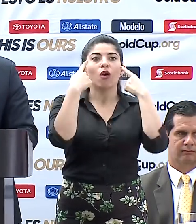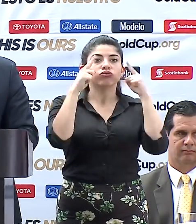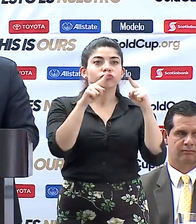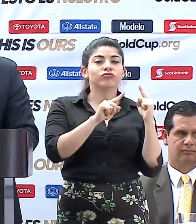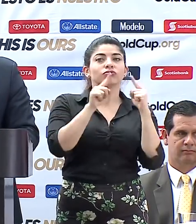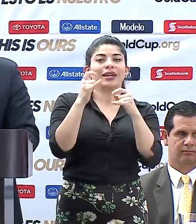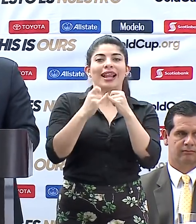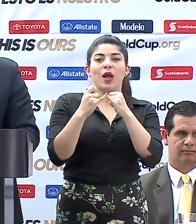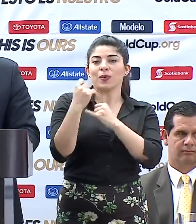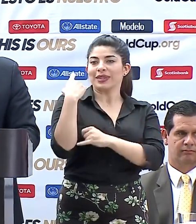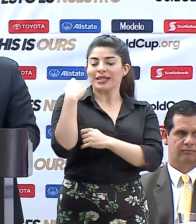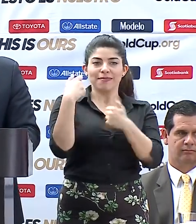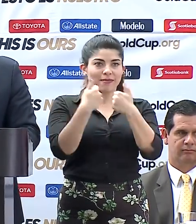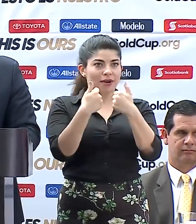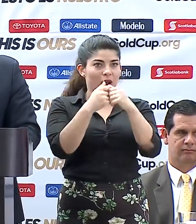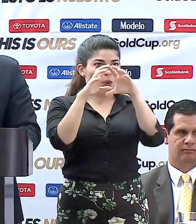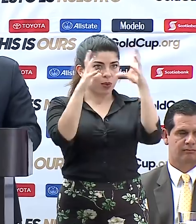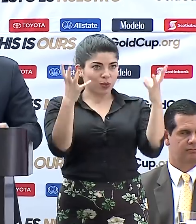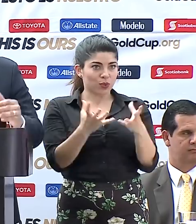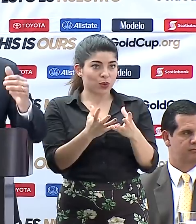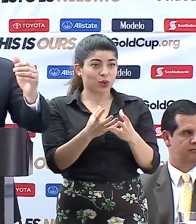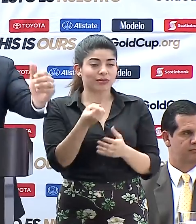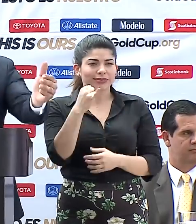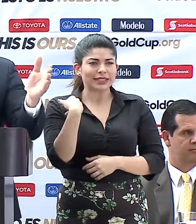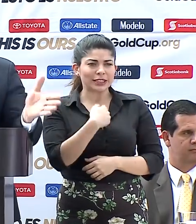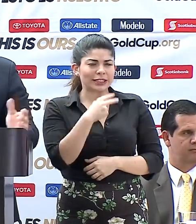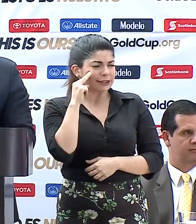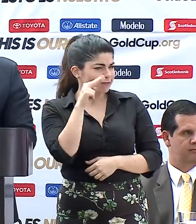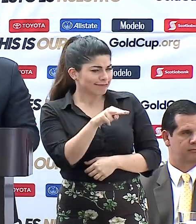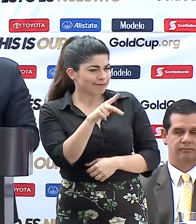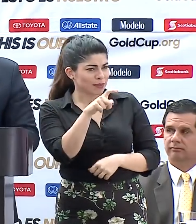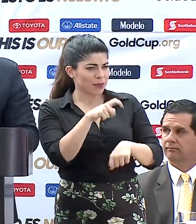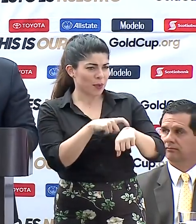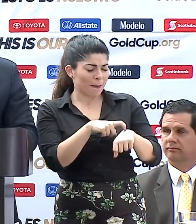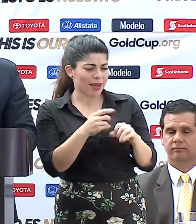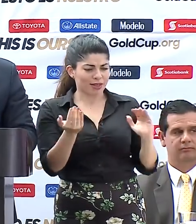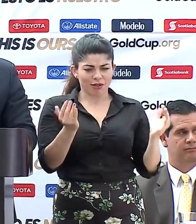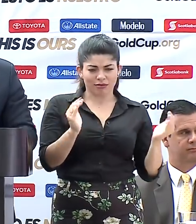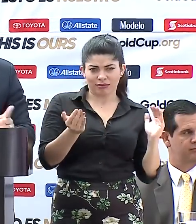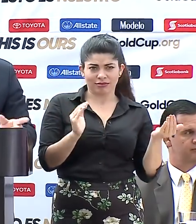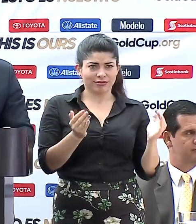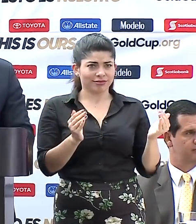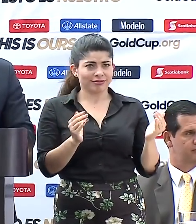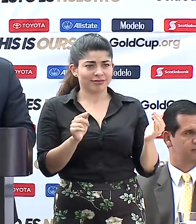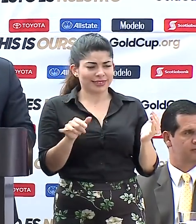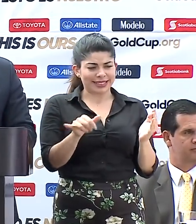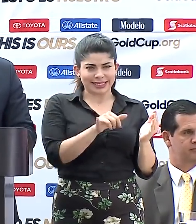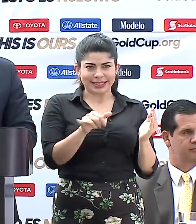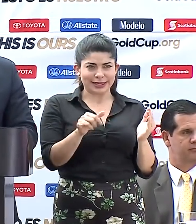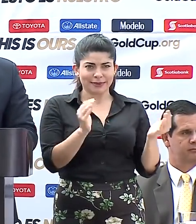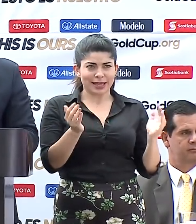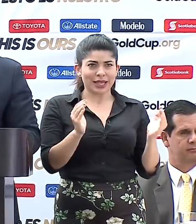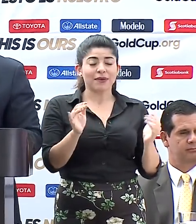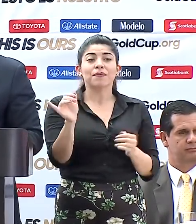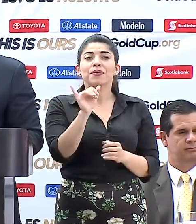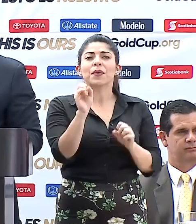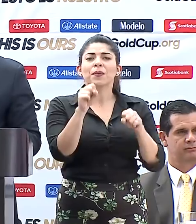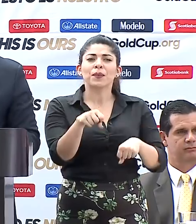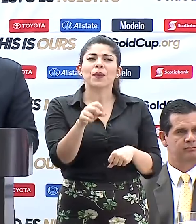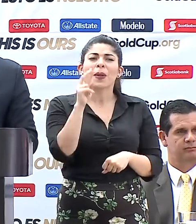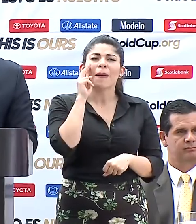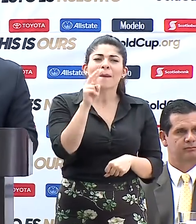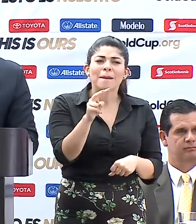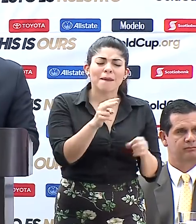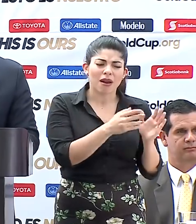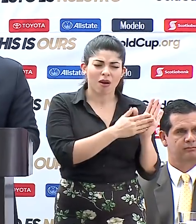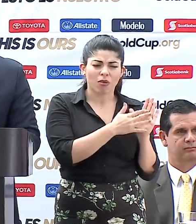del Mundo. Y si vemos un momento y otro con sus similitudes, también podemos ver todo